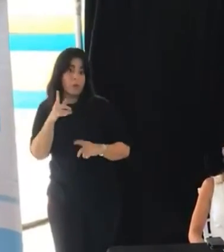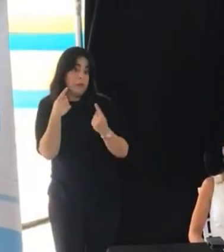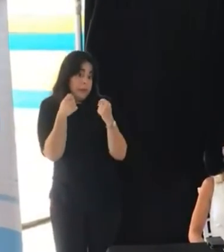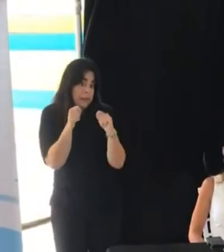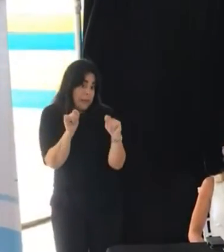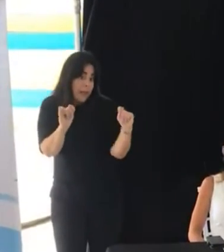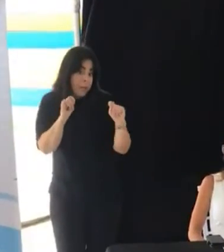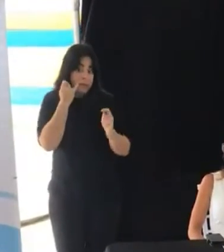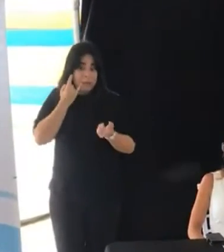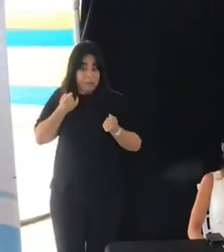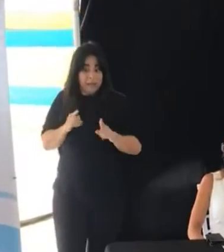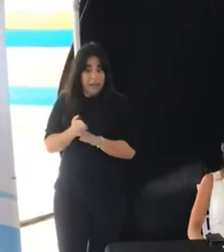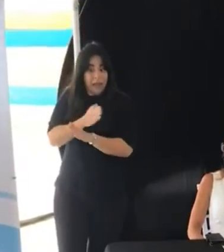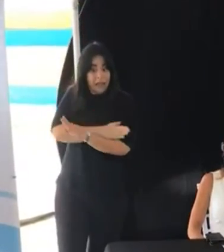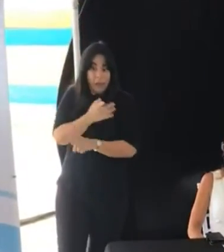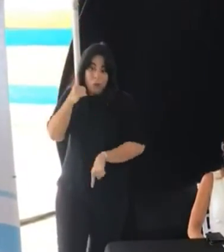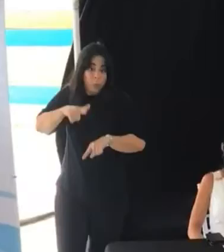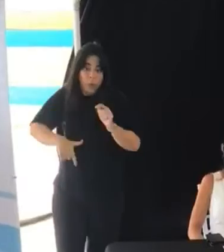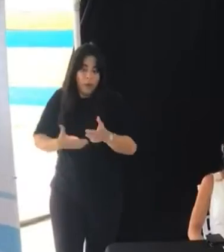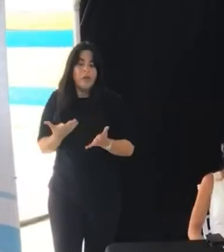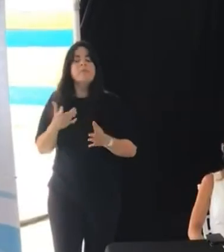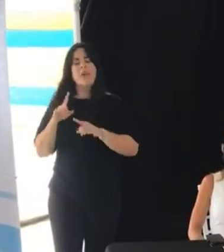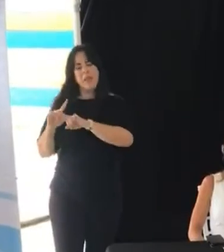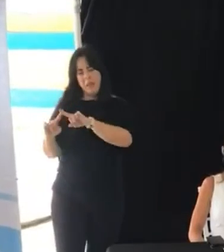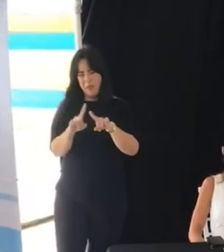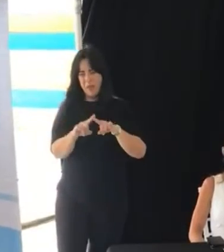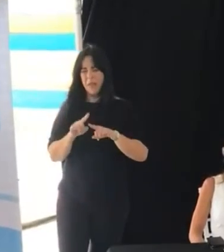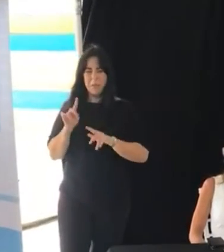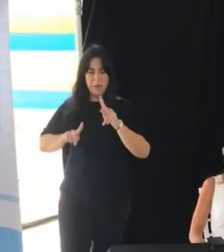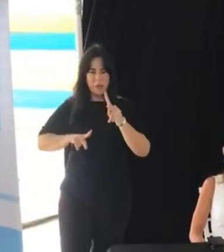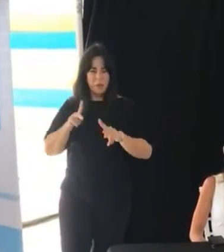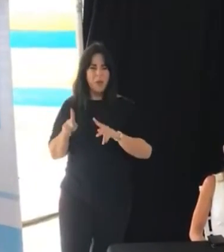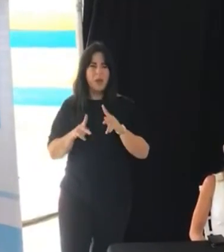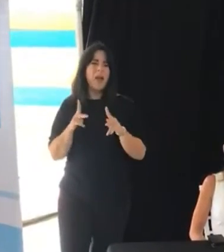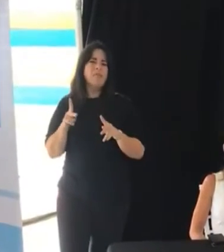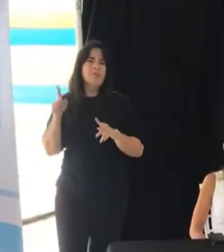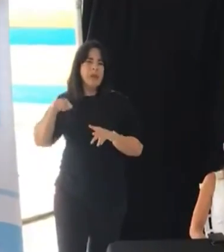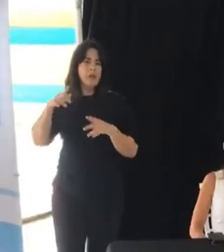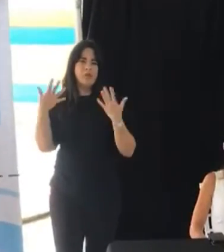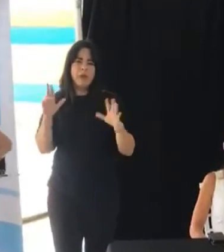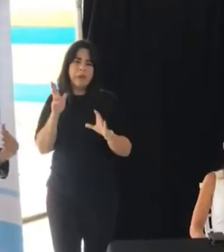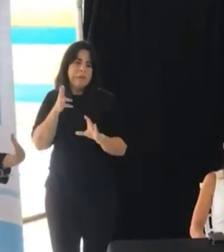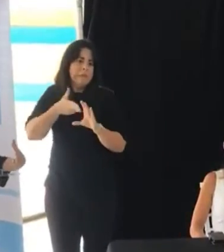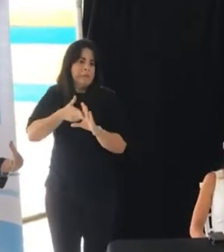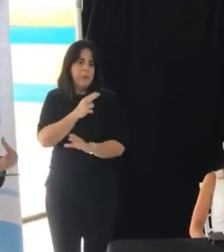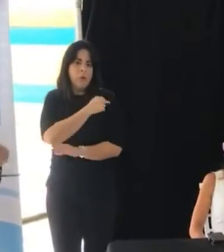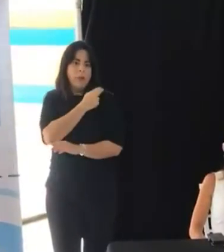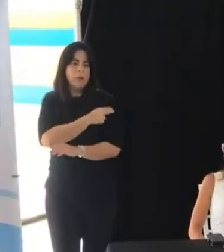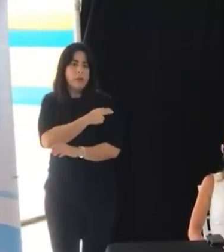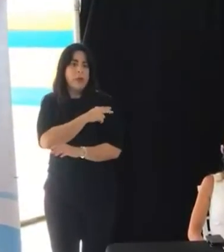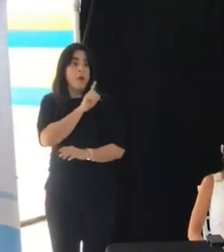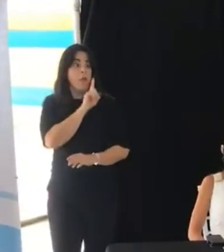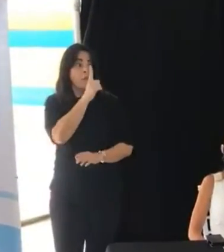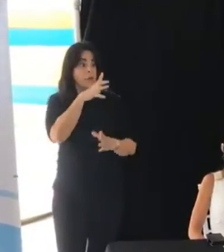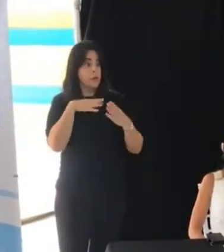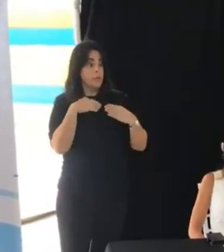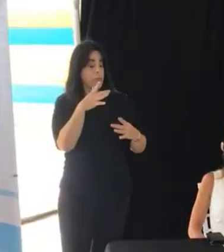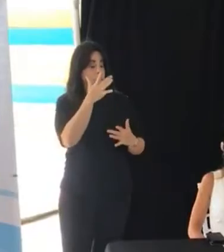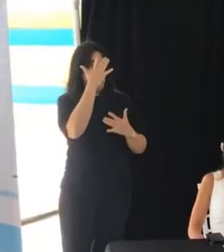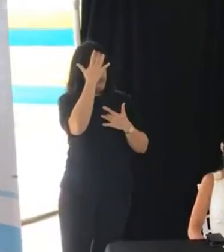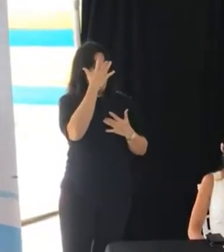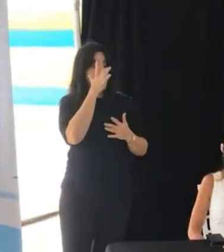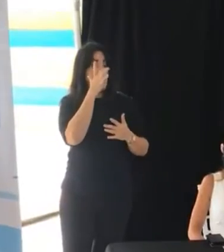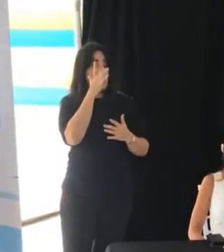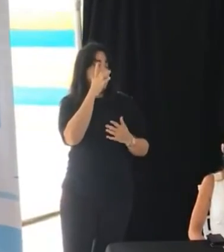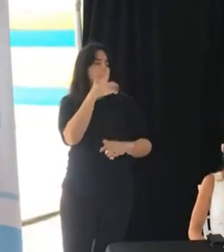algo y no puede ocurrir, tengo varias consultas de personas que han sido hospitalizadas, recibieron su primera dosis, se enfermaron de otra cosa